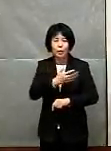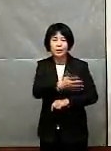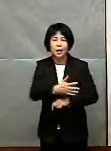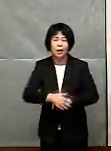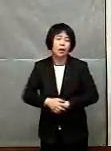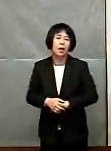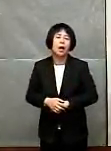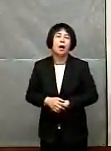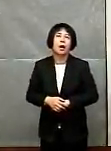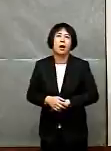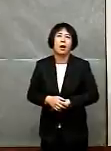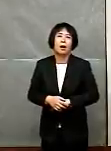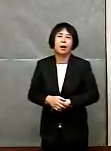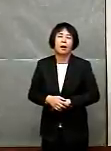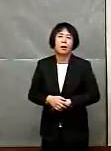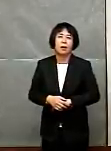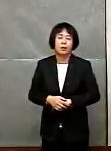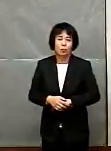ですね、